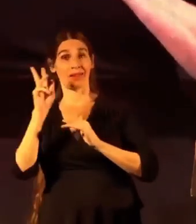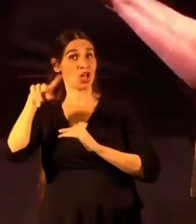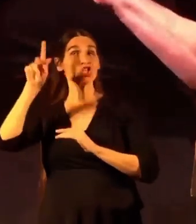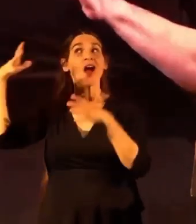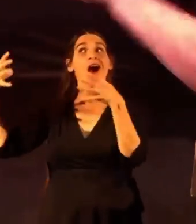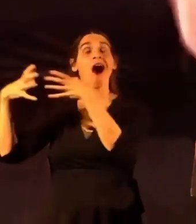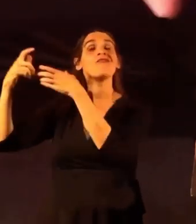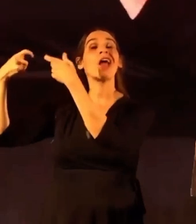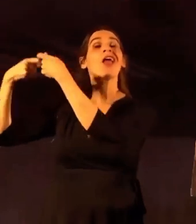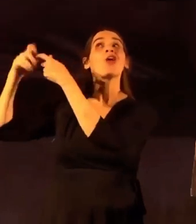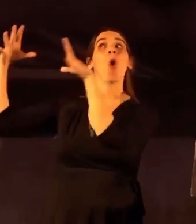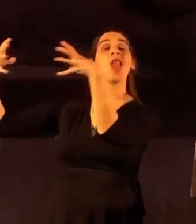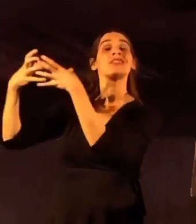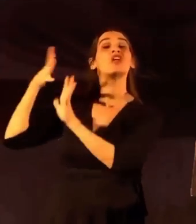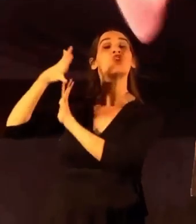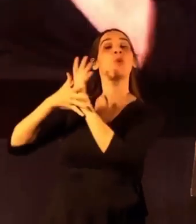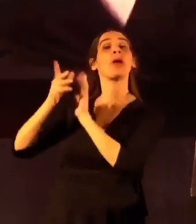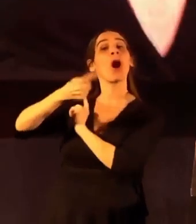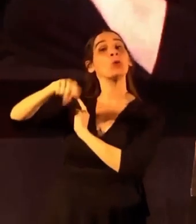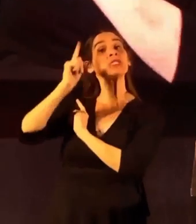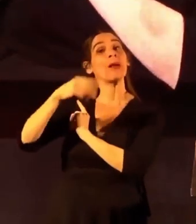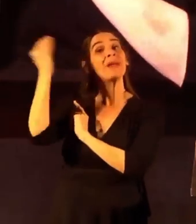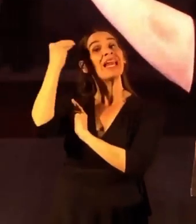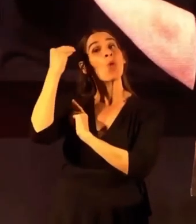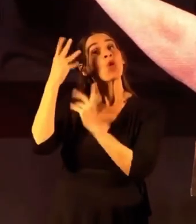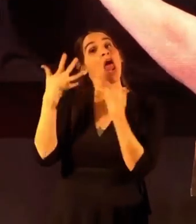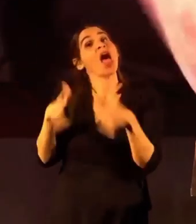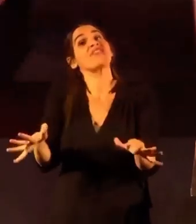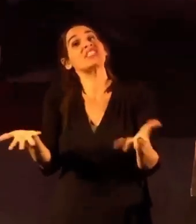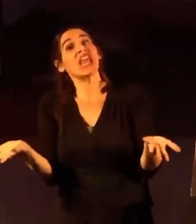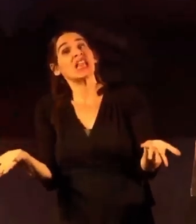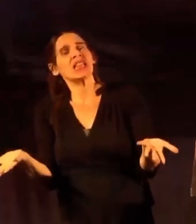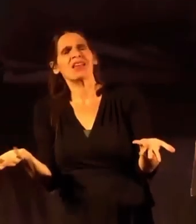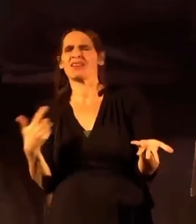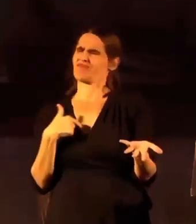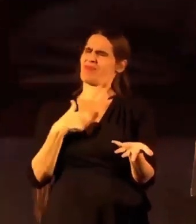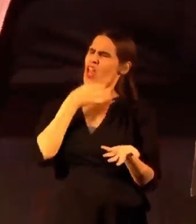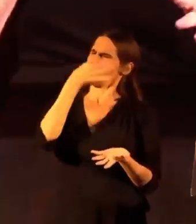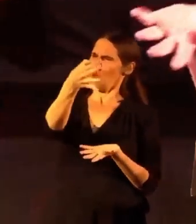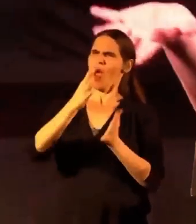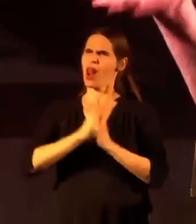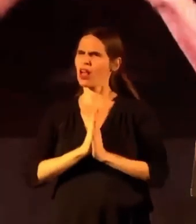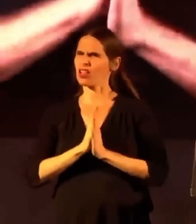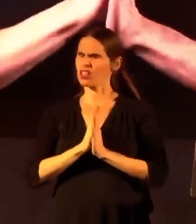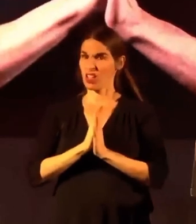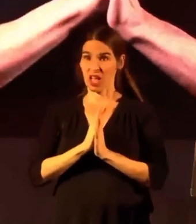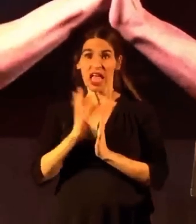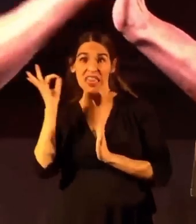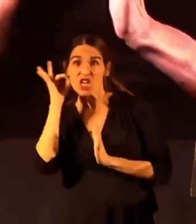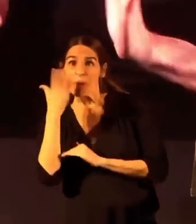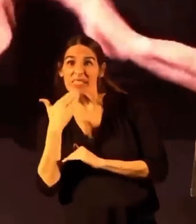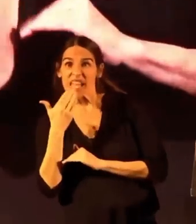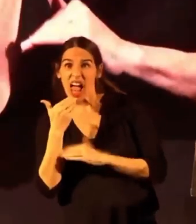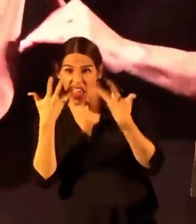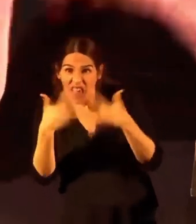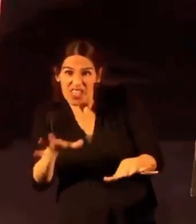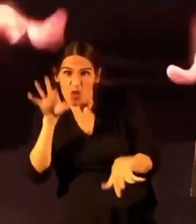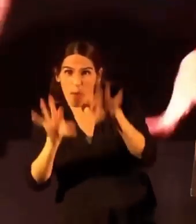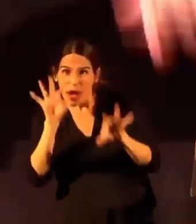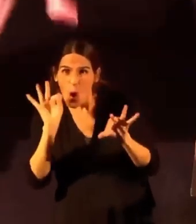חברי קואליציה שאומרים שאנחנו צריכים ללמוד להפסיד. אני שואלת, האם אנשים במדינת ישראל